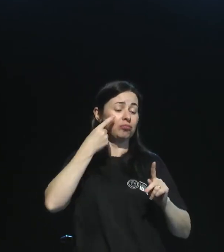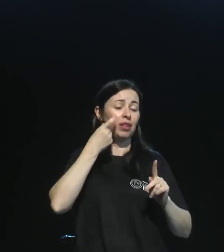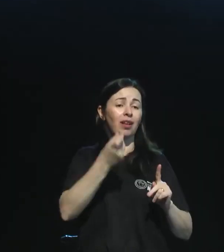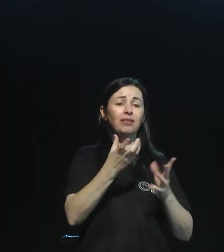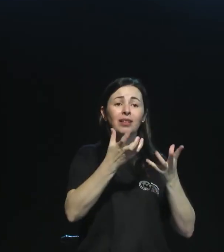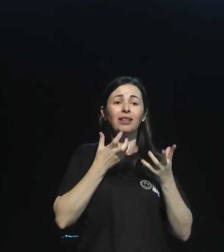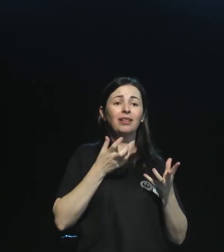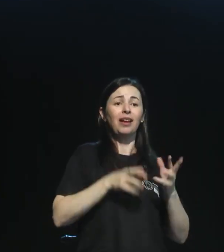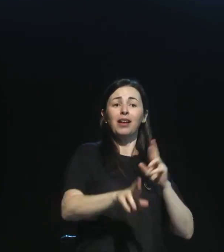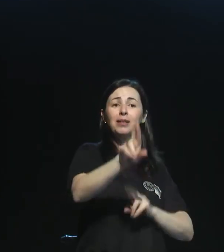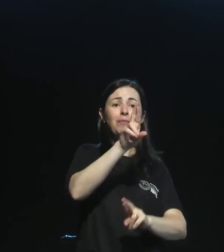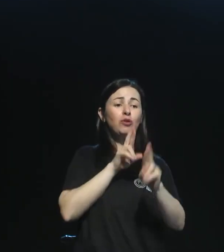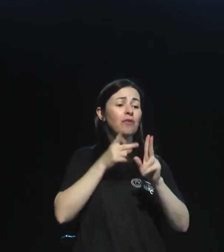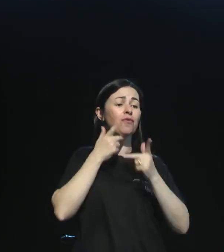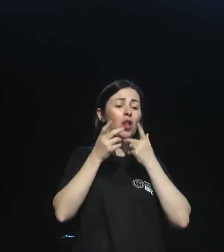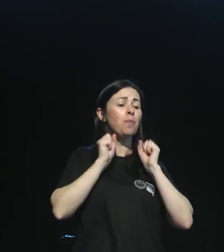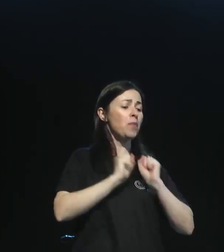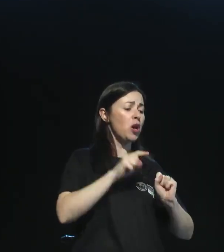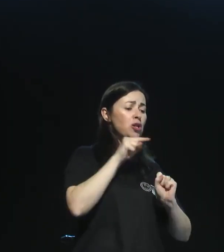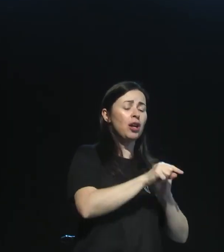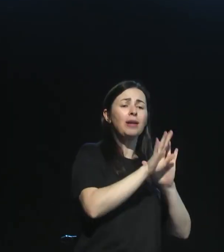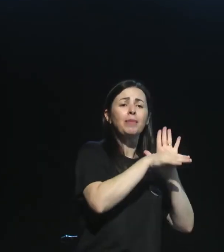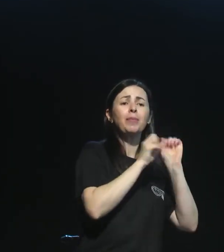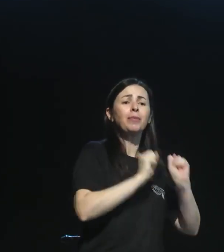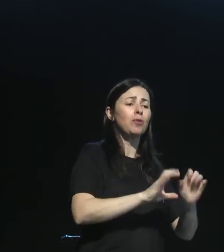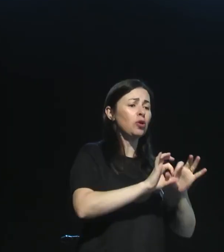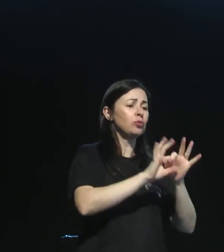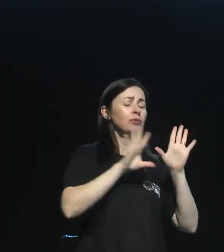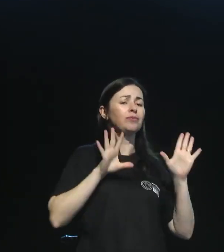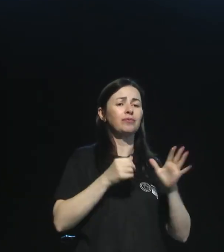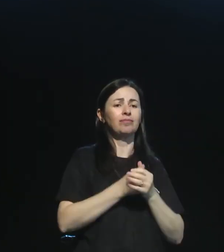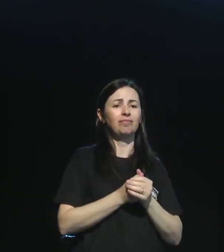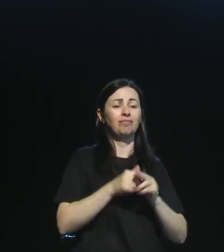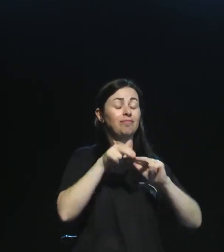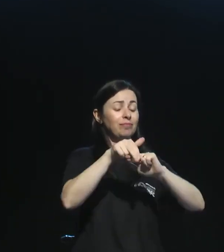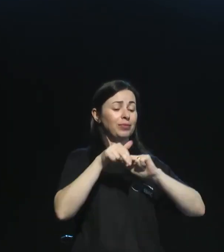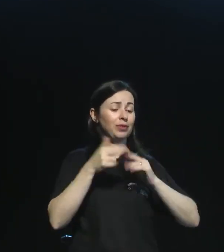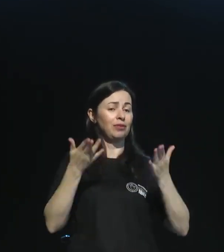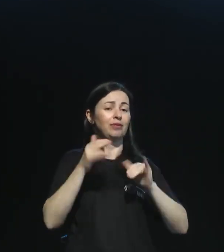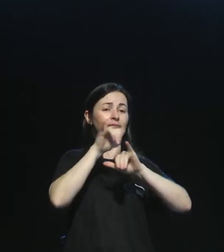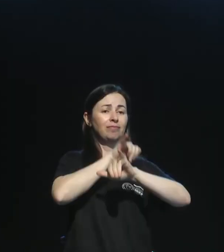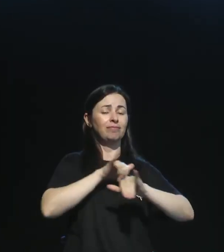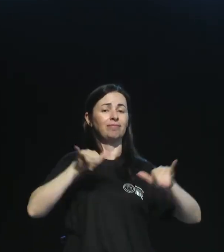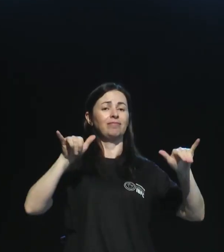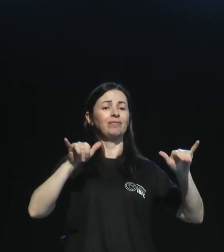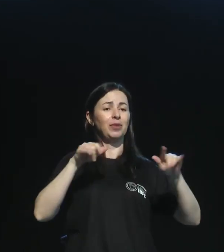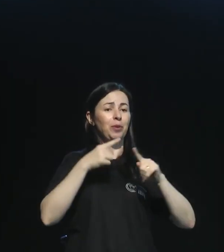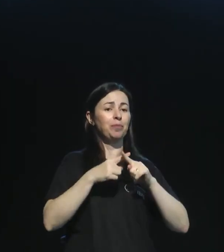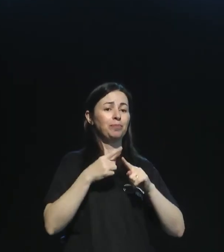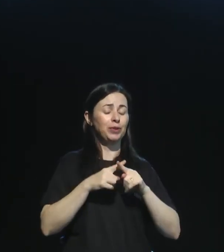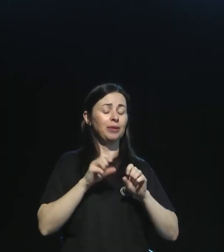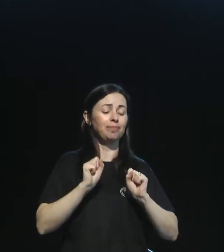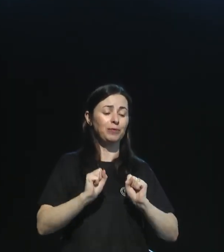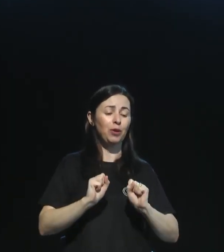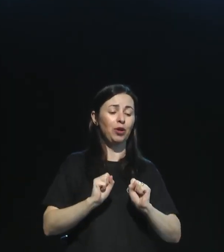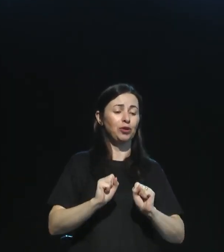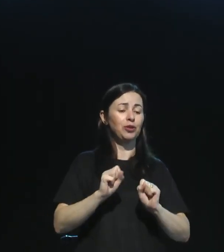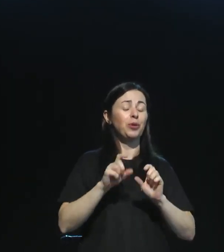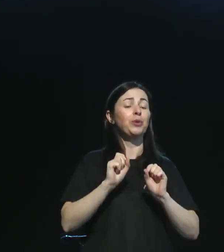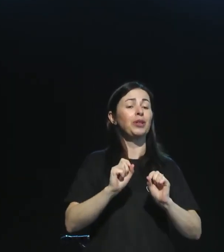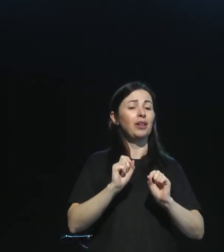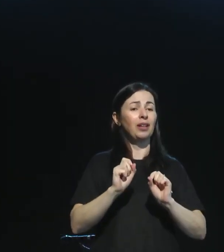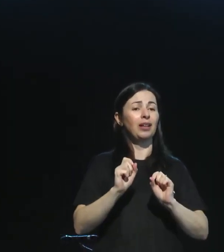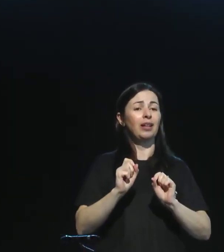o que a multidão desejava. E eu quero dizer para vocês que infelizmente a multidão,